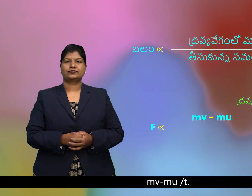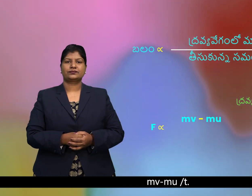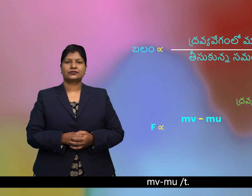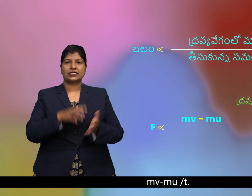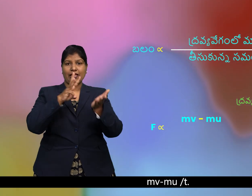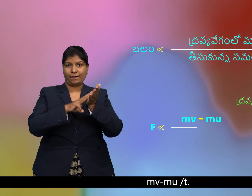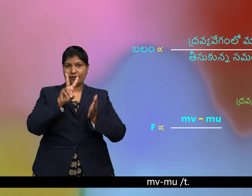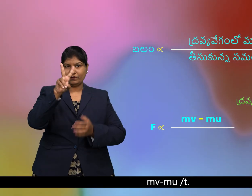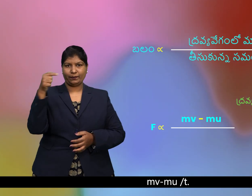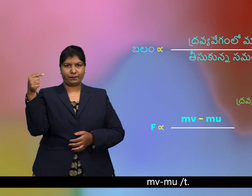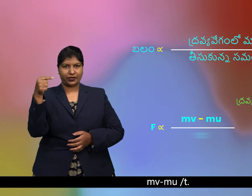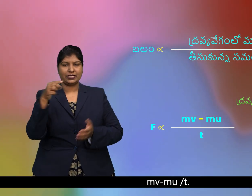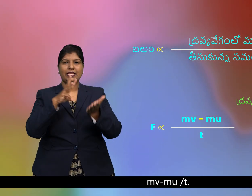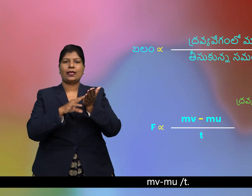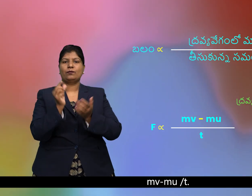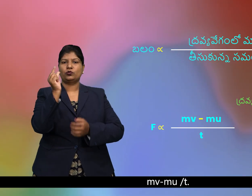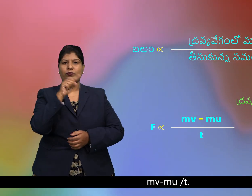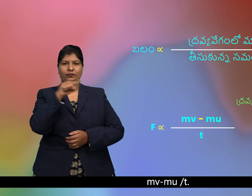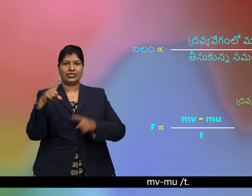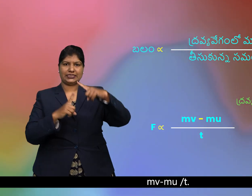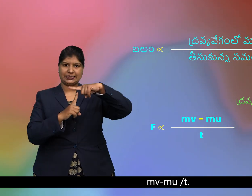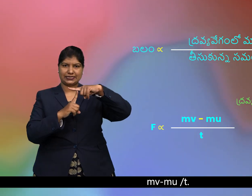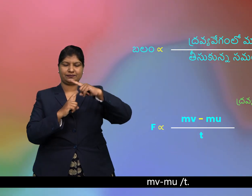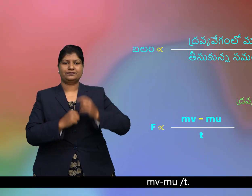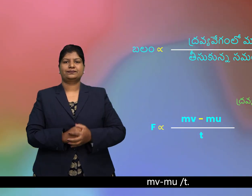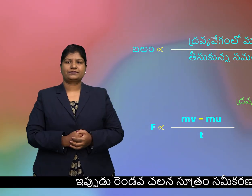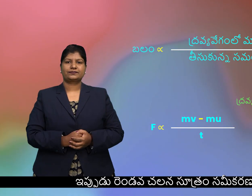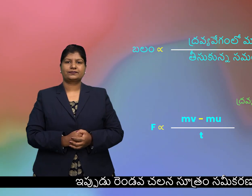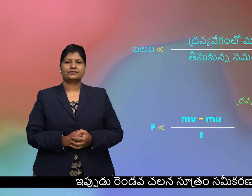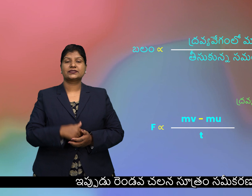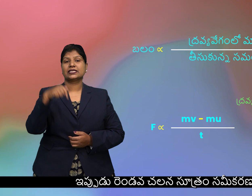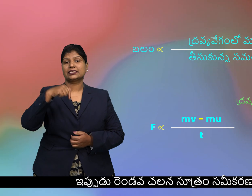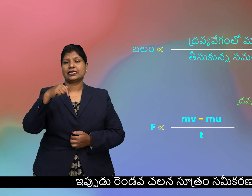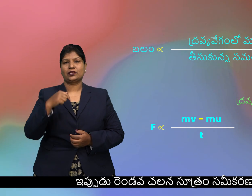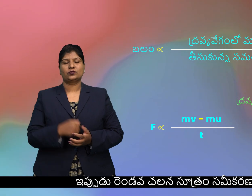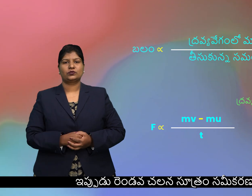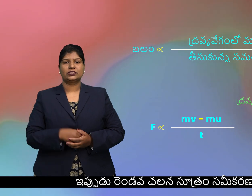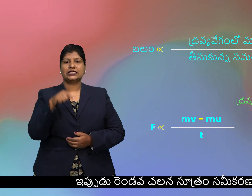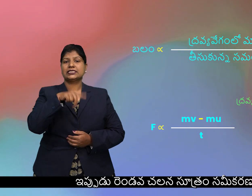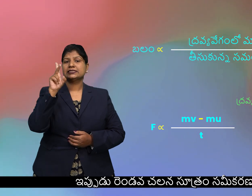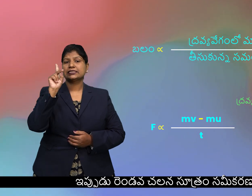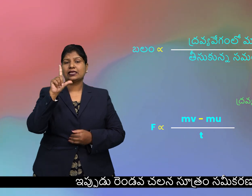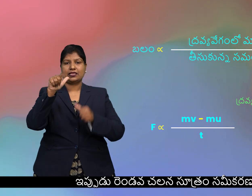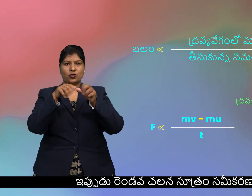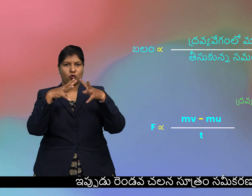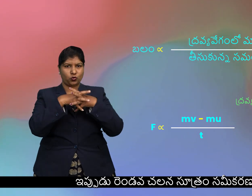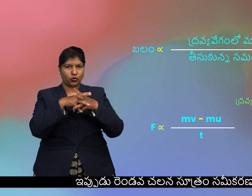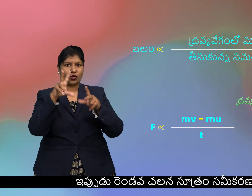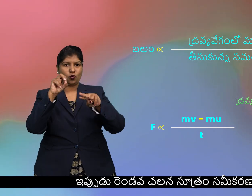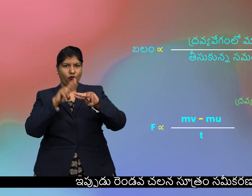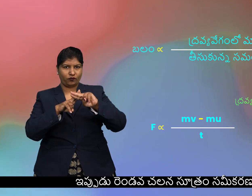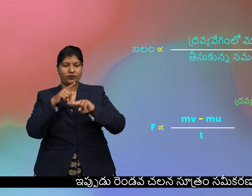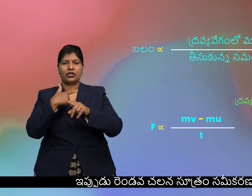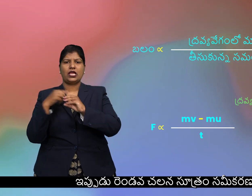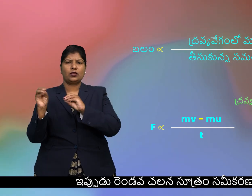F ప్రపోర్షనల్ mv మైనస్ mu బై t. ఇప్పుడు రెండవ చలన సూత్రం సమీకరణం